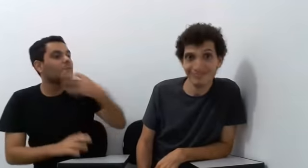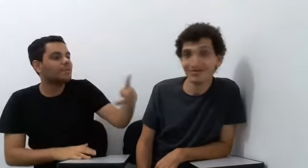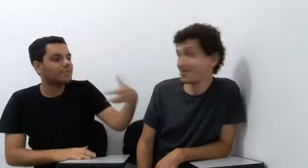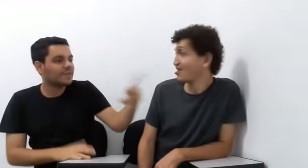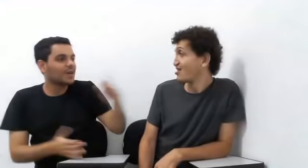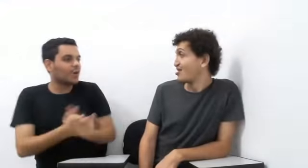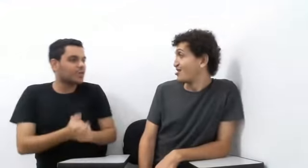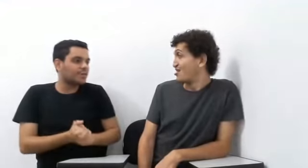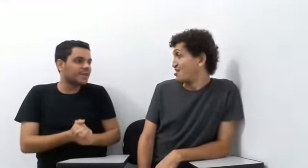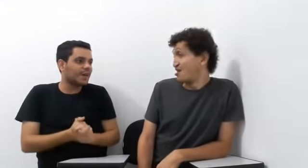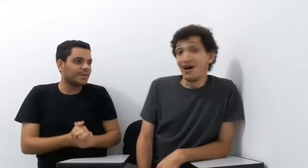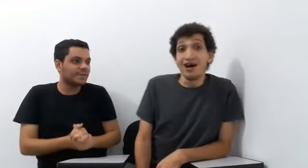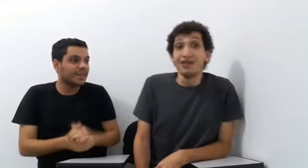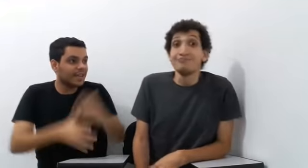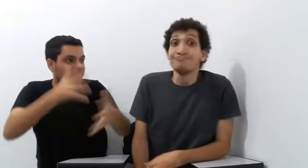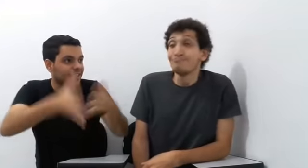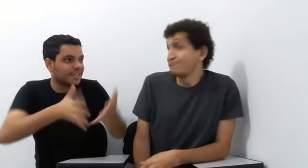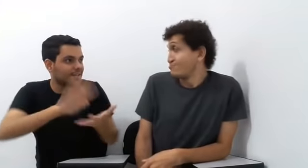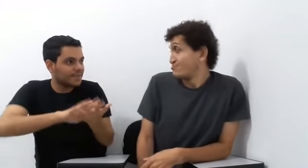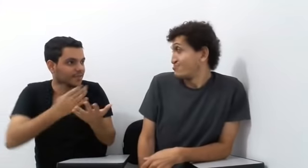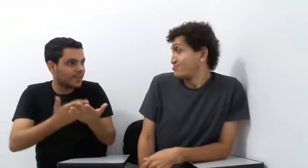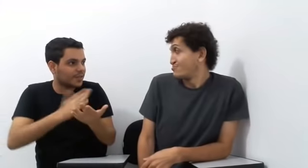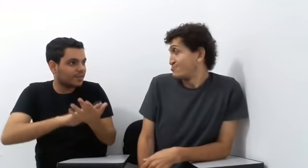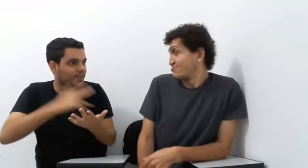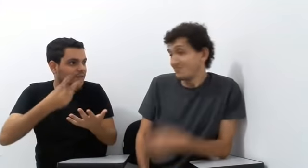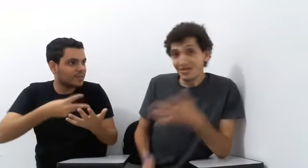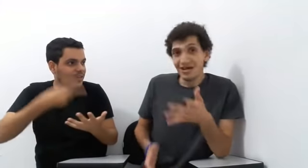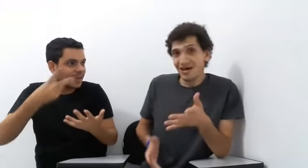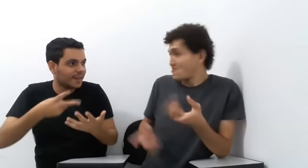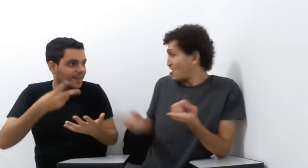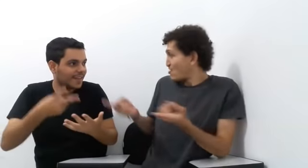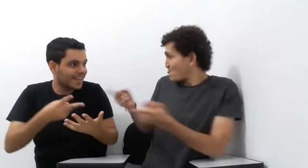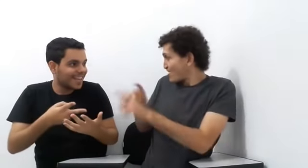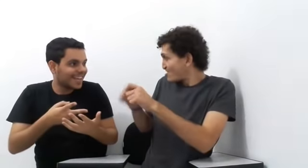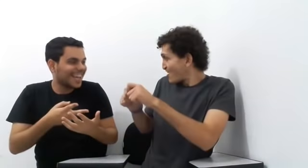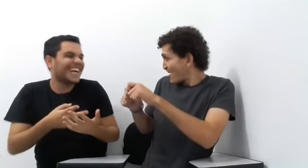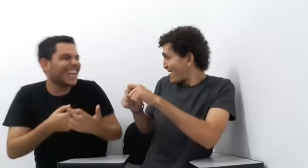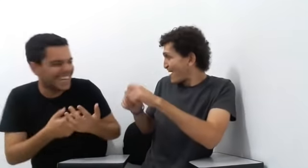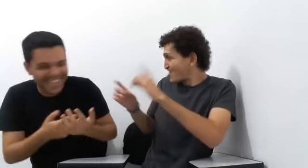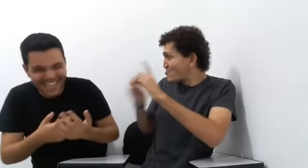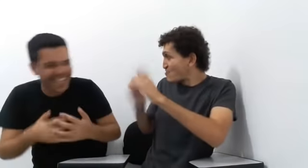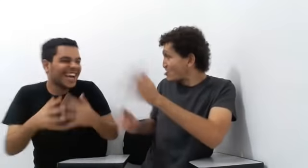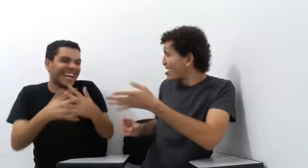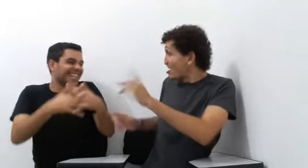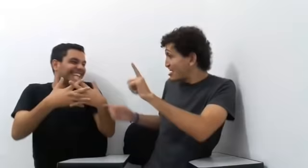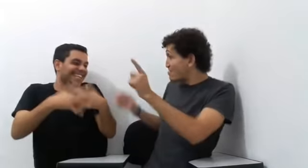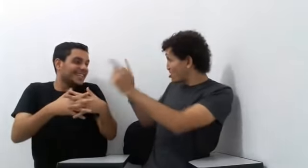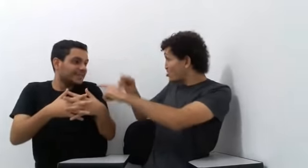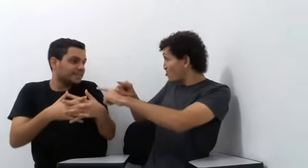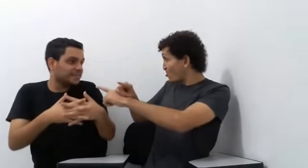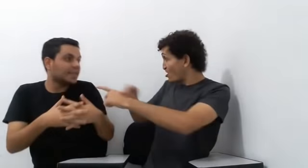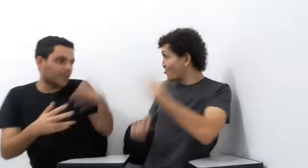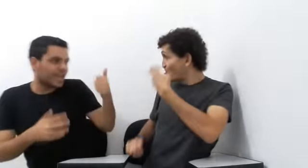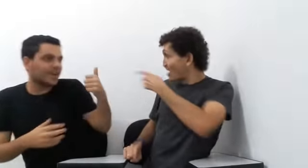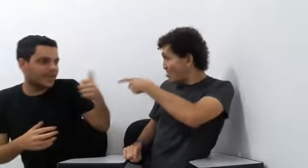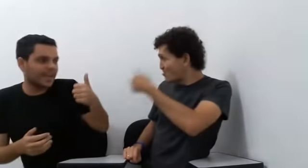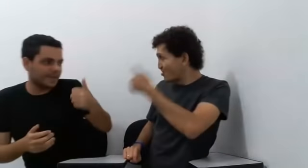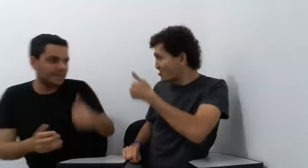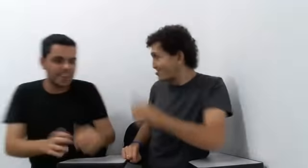Né? Qual a sua opinião? Quer fazer em Libras e eu faço a voz? Como é que é? Ela vai ele entrou